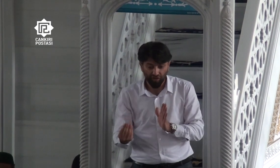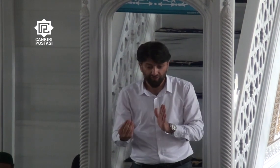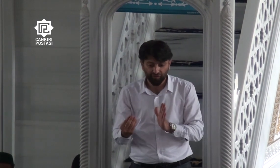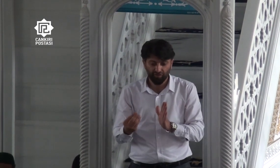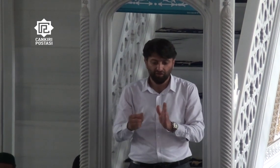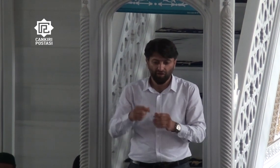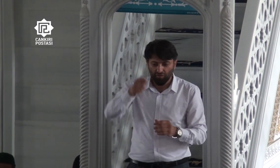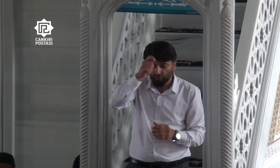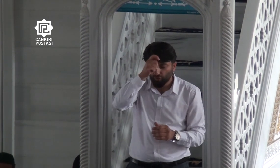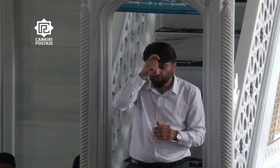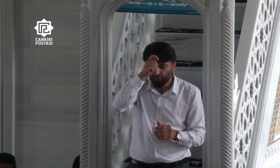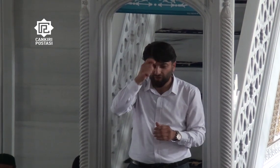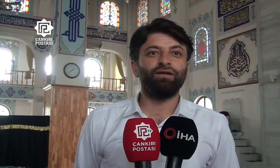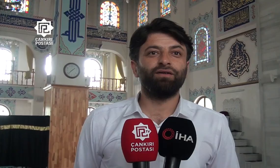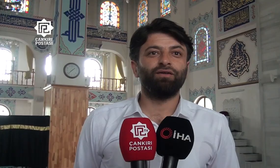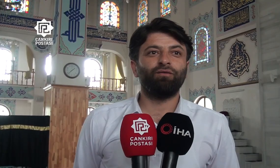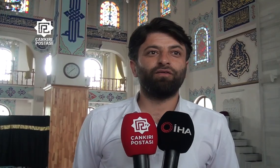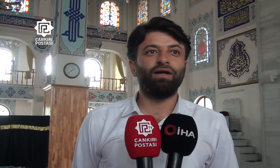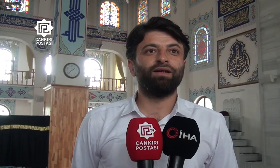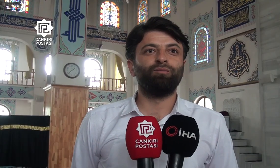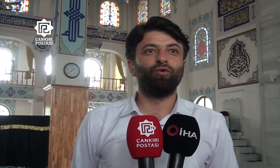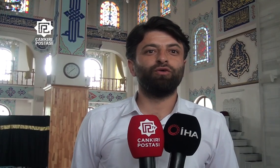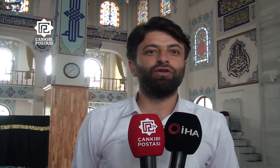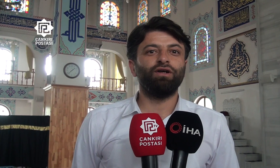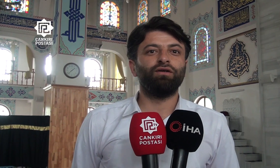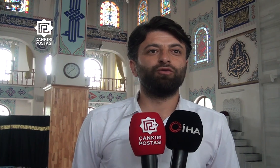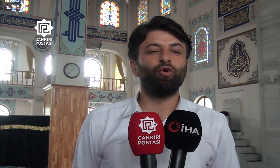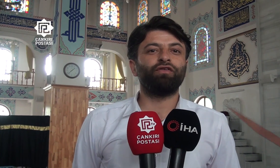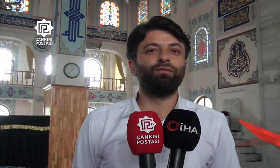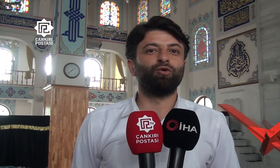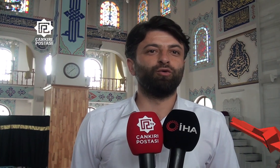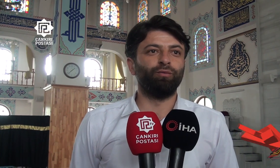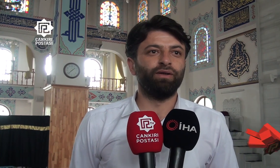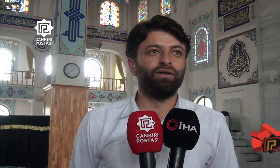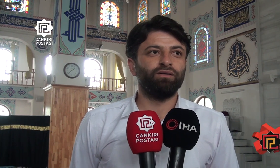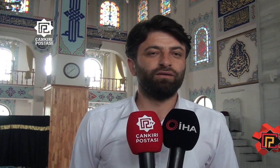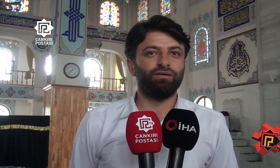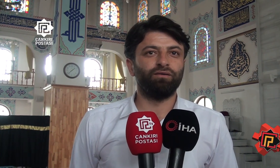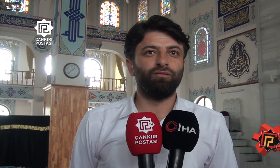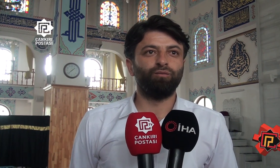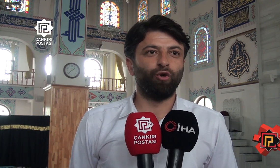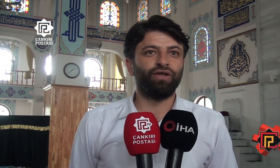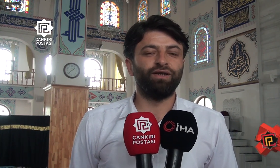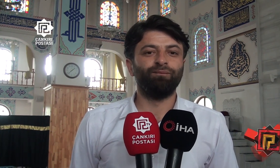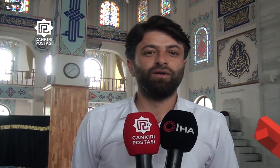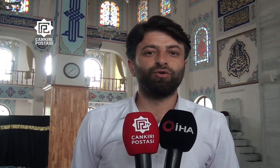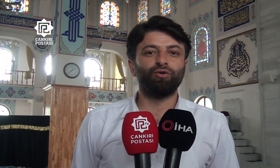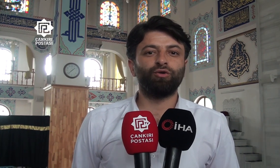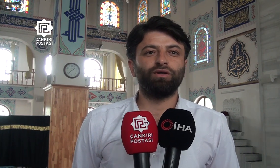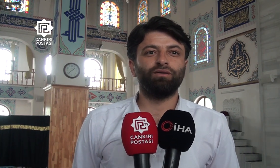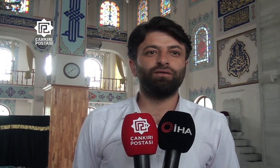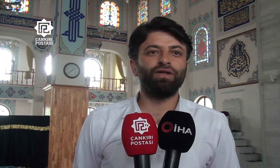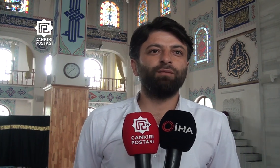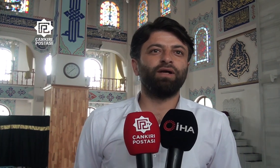Çok verimli geçti. İşitme engellilerin zaten bu çok istemiş olduğu bir projeydi.